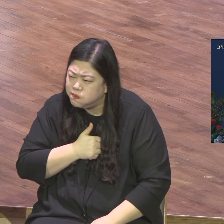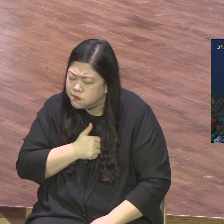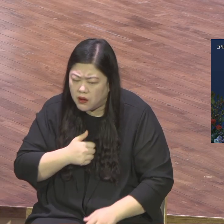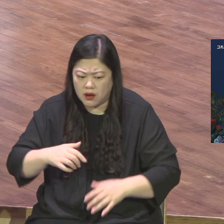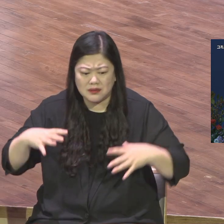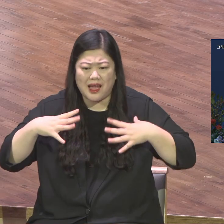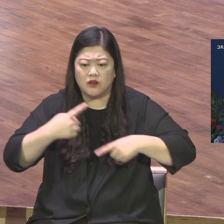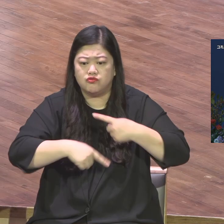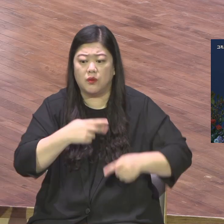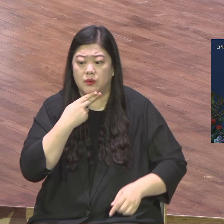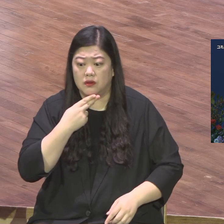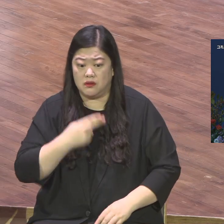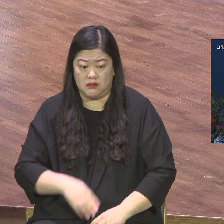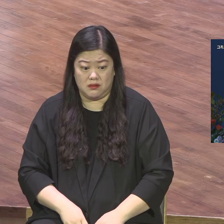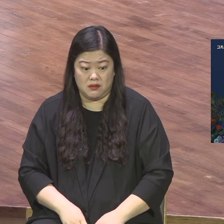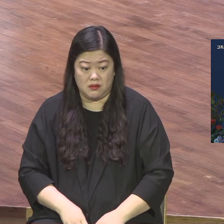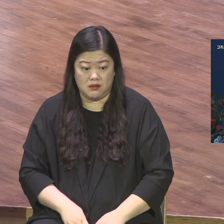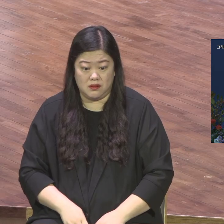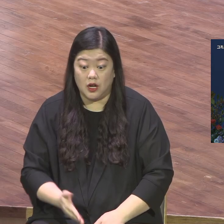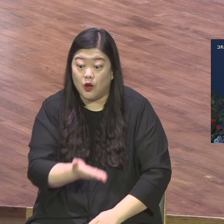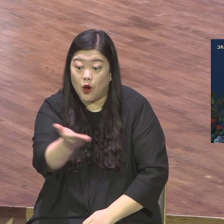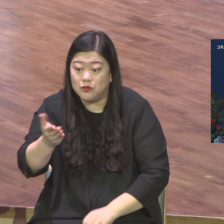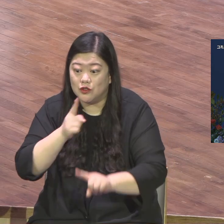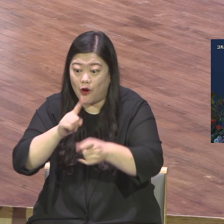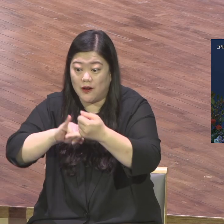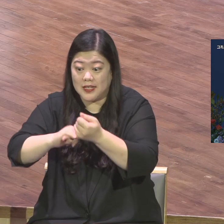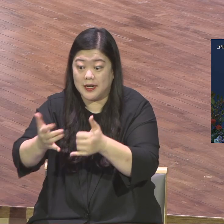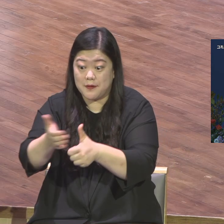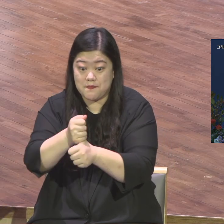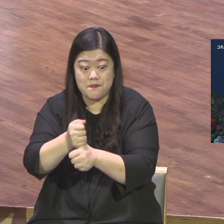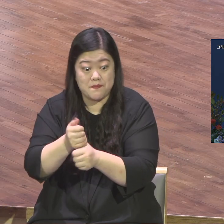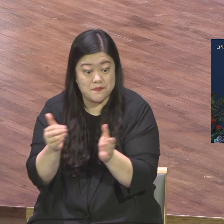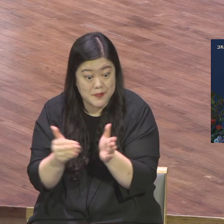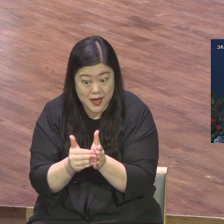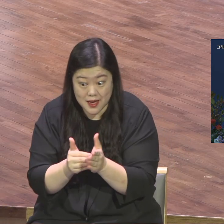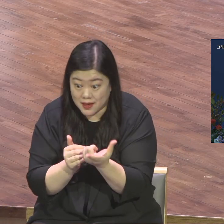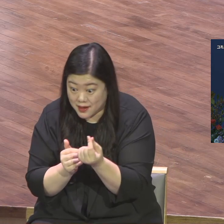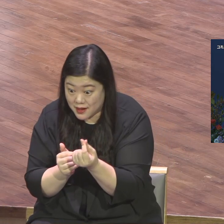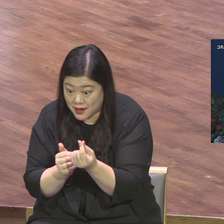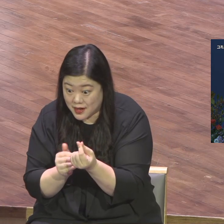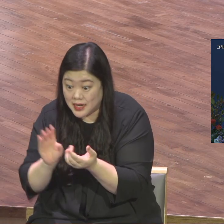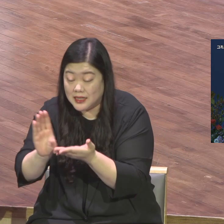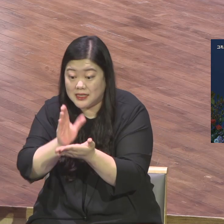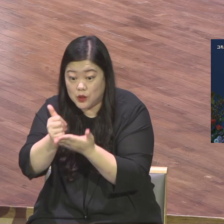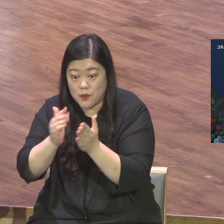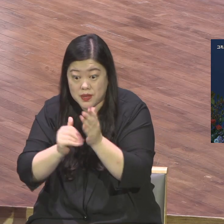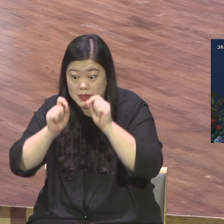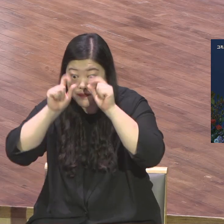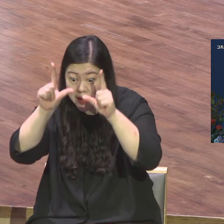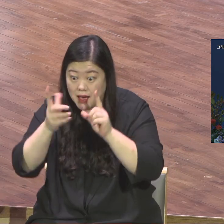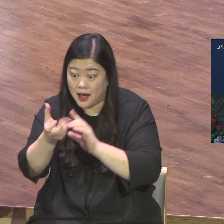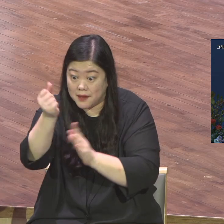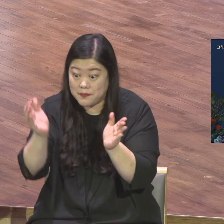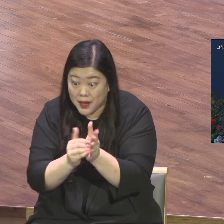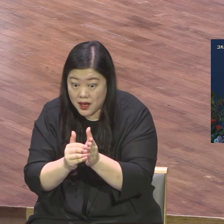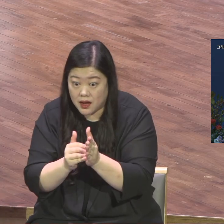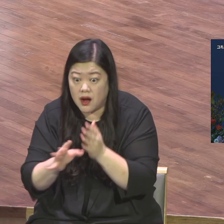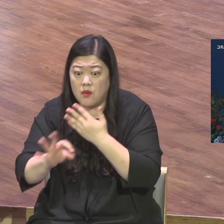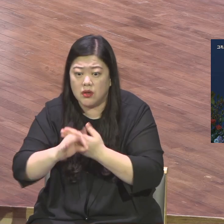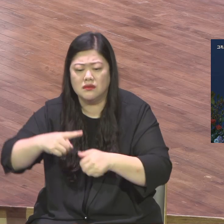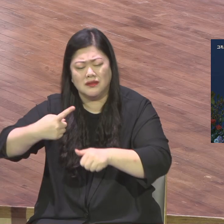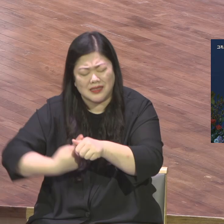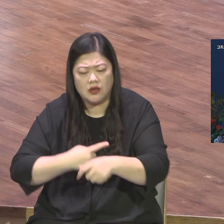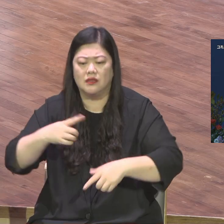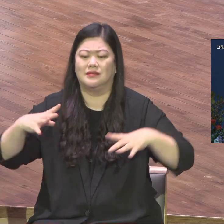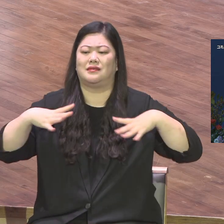뭐냐? 언약잡은 여러분에게 있습니다. 지구촌에 70억 인구가 사는데 모든 이 우주의